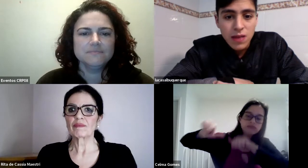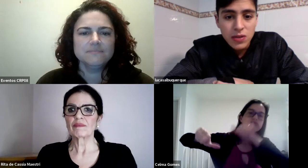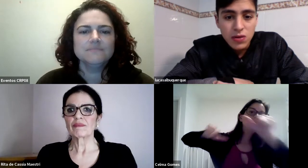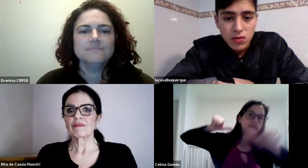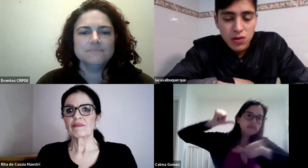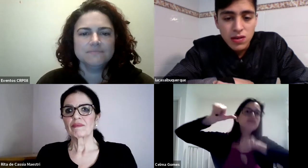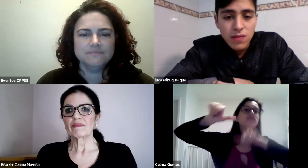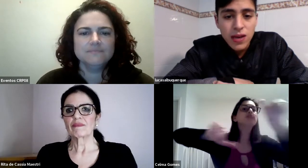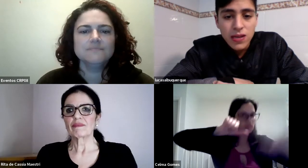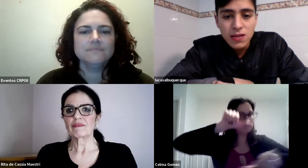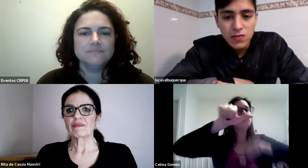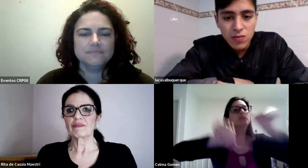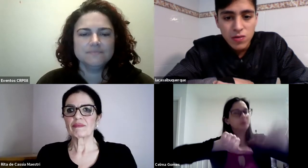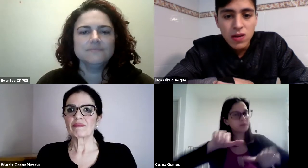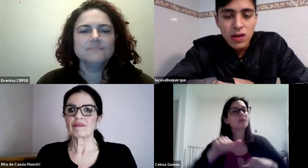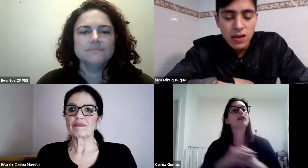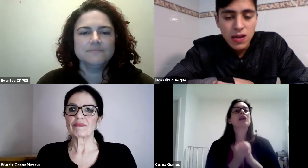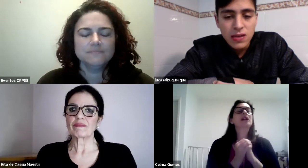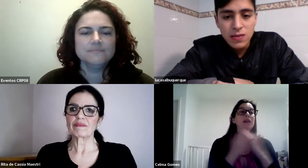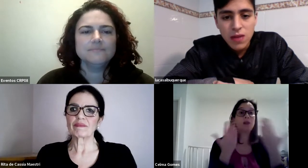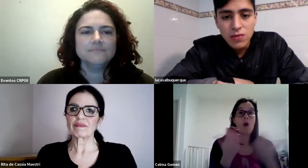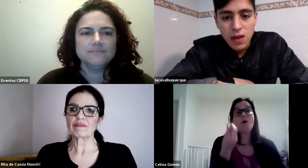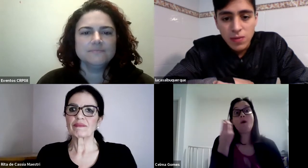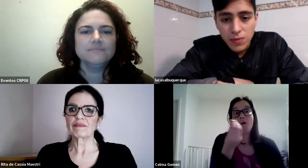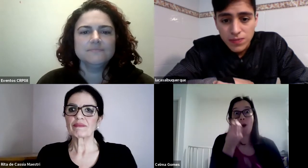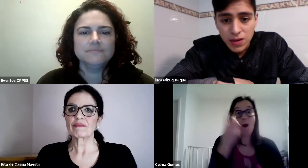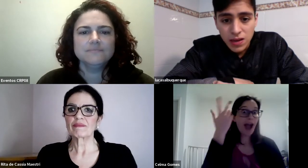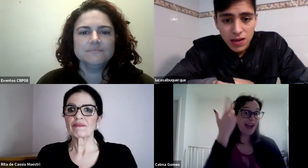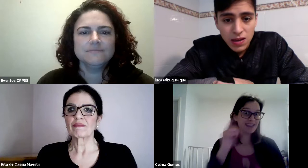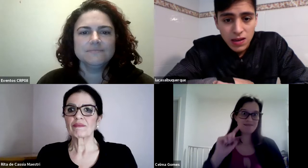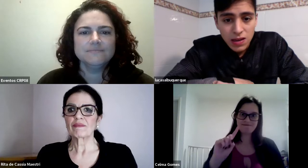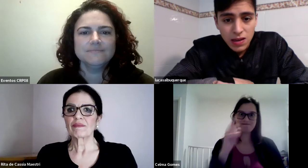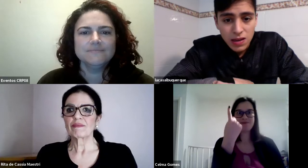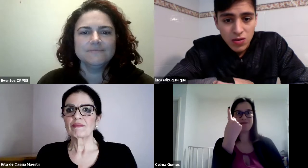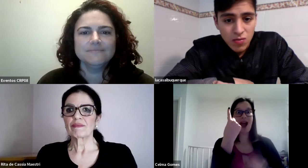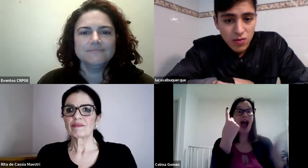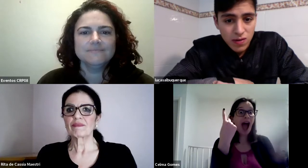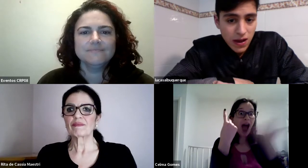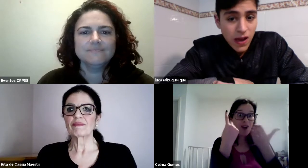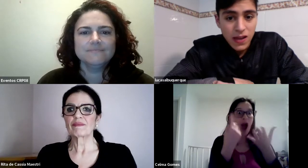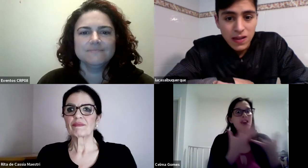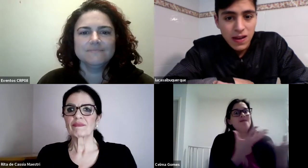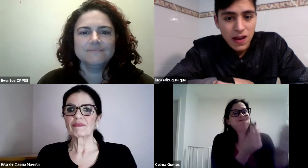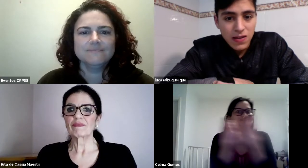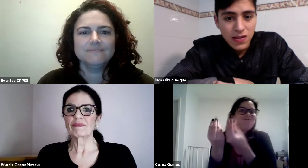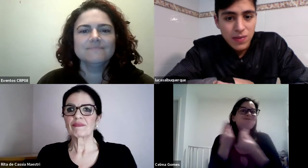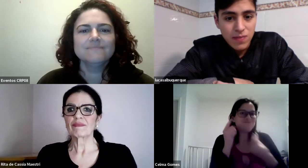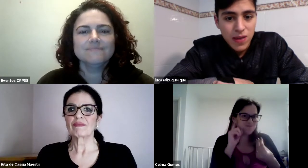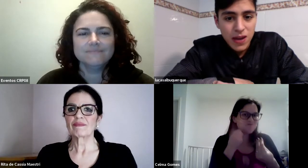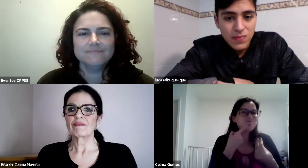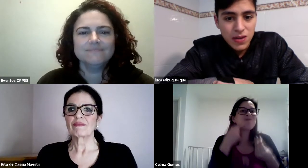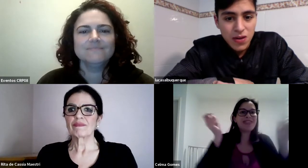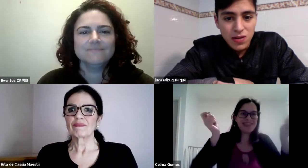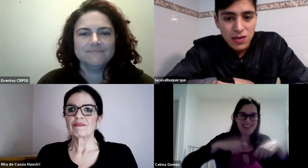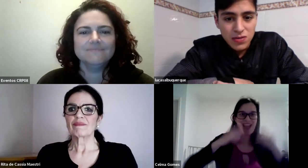a psicologia também se transformou nesse meio tempo. E como a Rita, né, a nossa